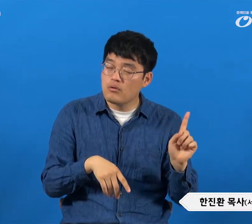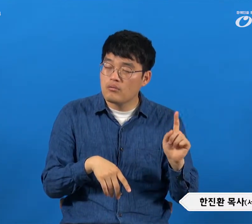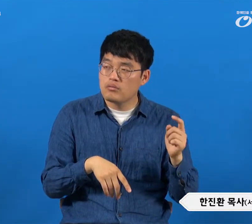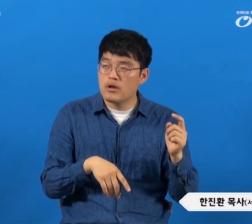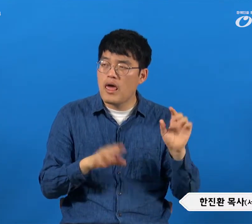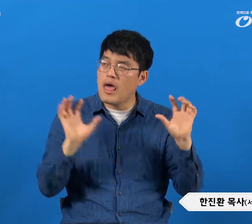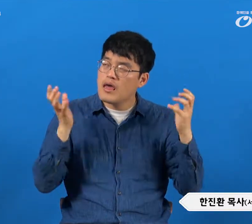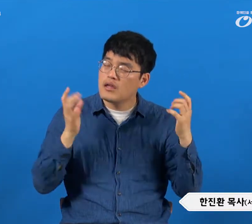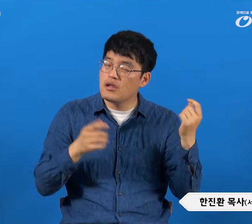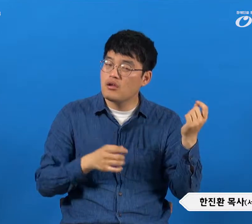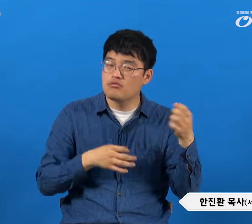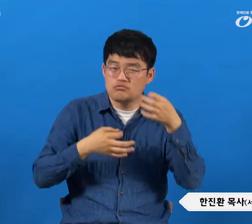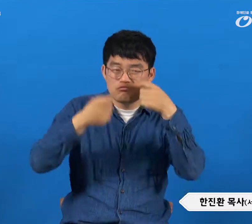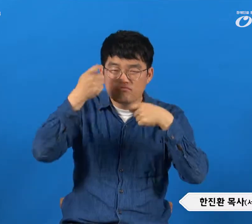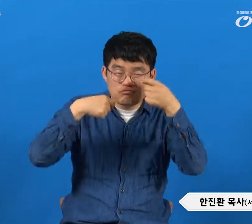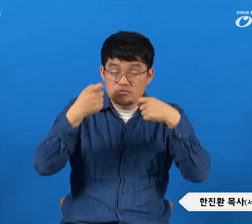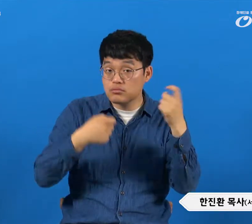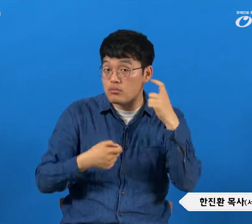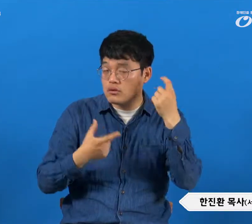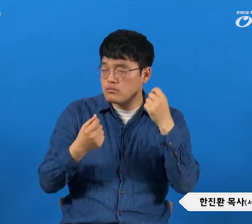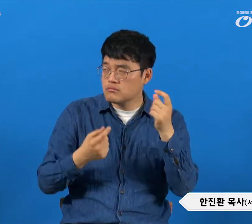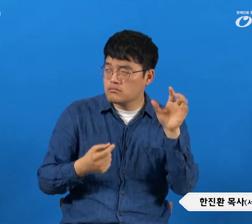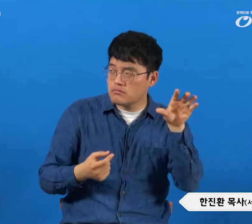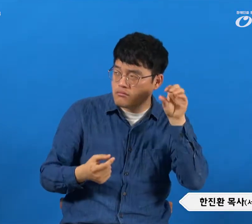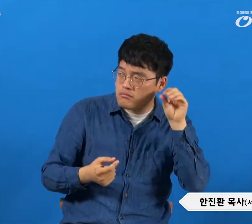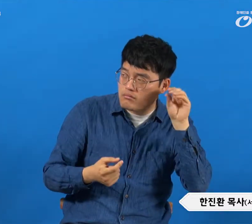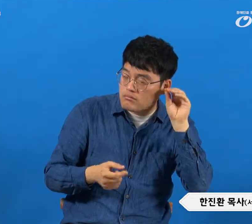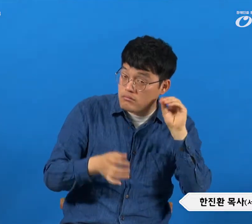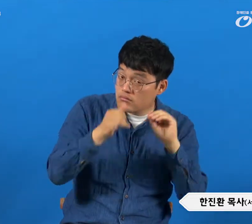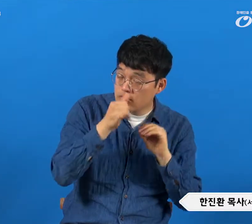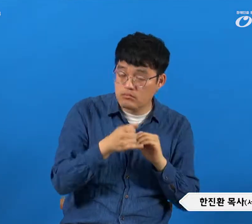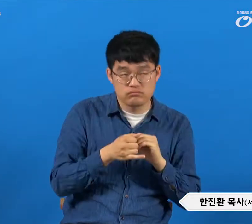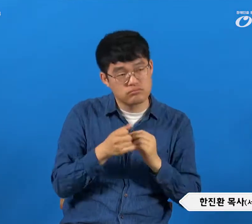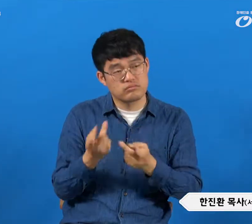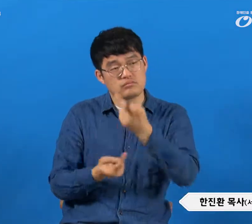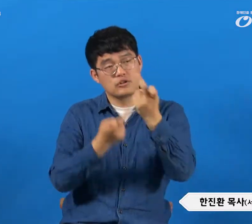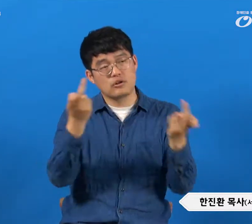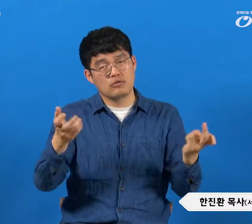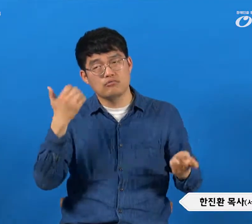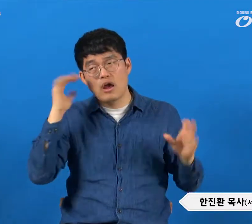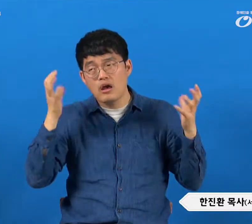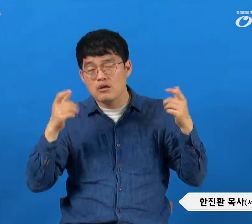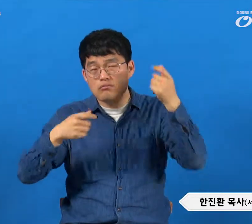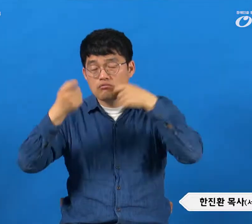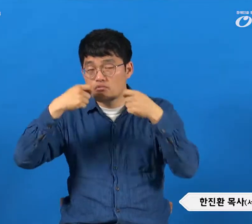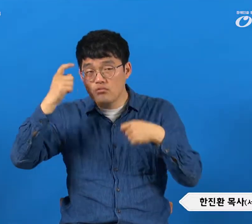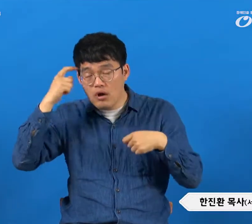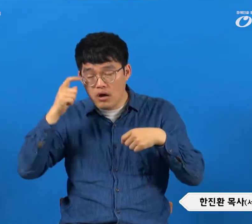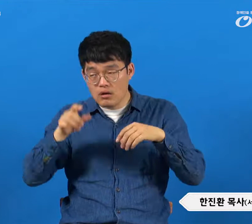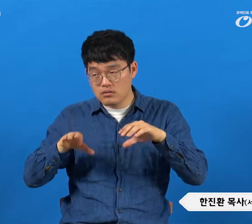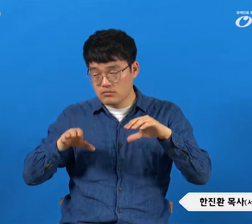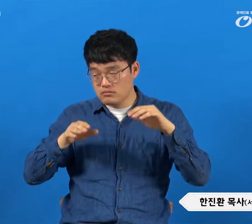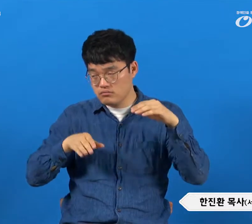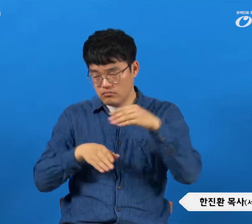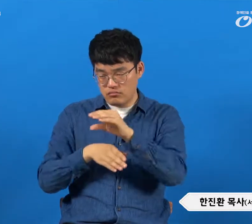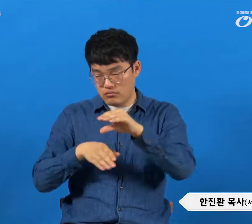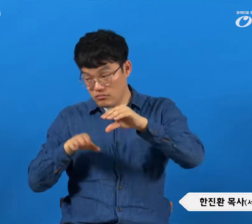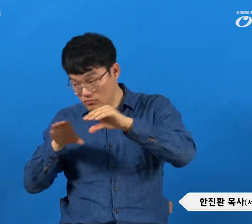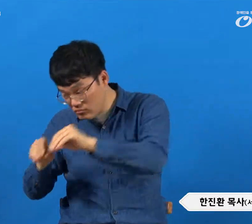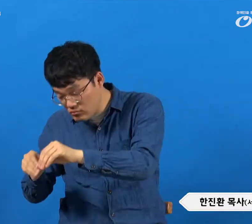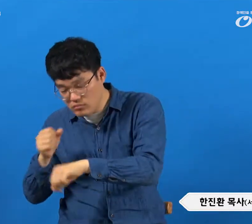이 갓난의 울음소리 같은 소리가 들립니다. 이 산골에 이 무슨 소리냐? 집차를